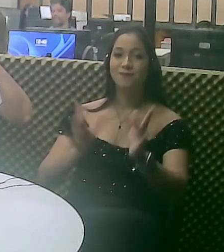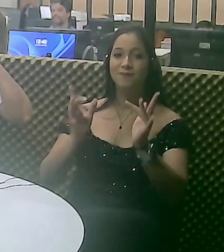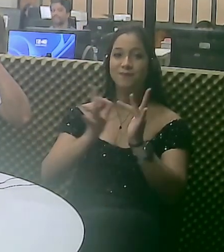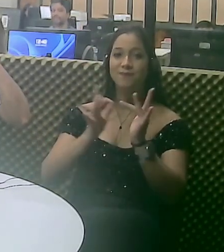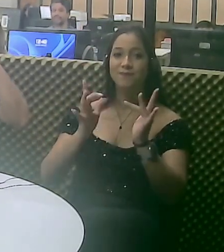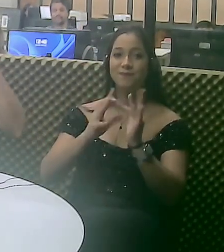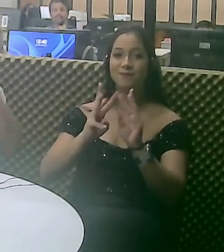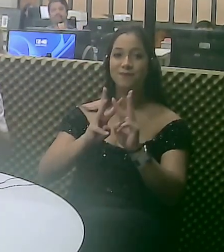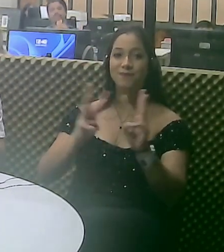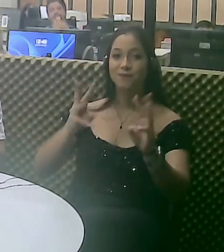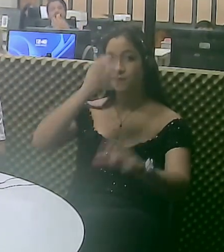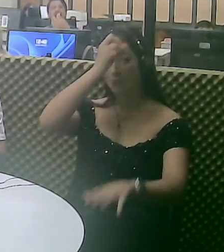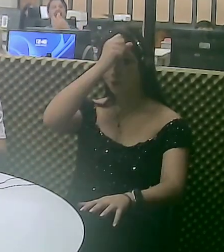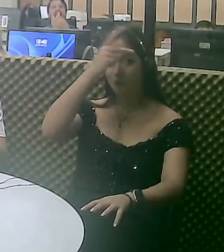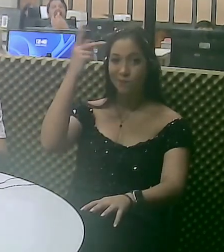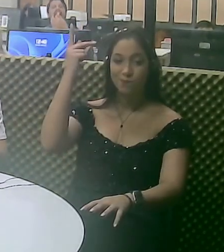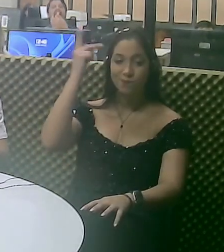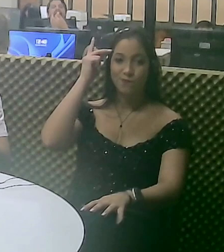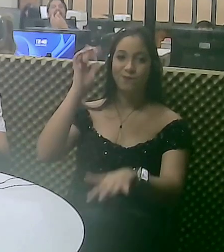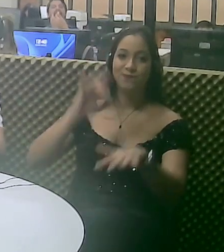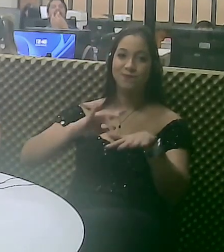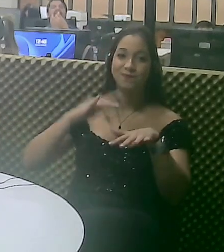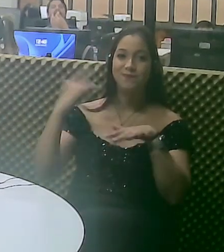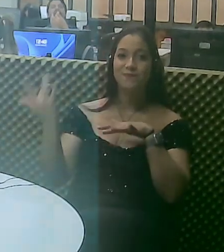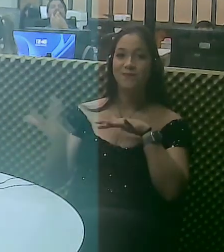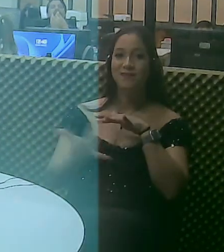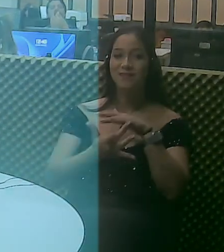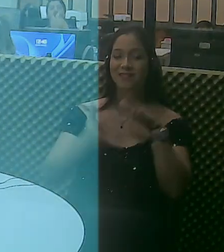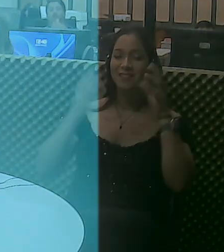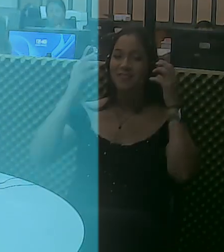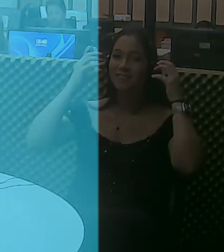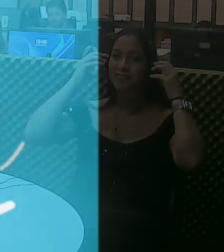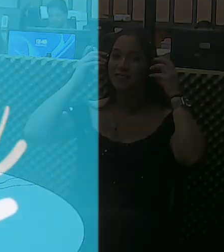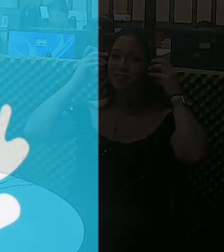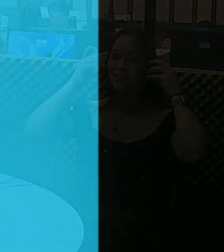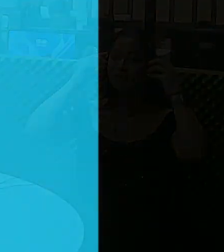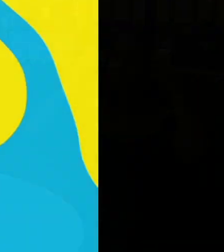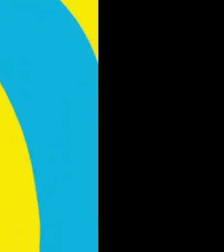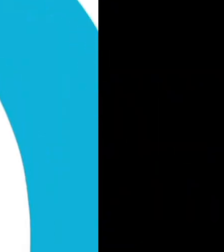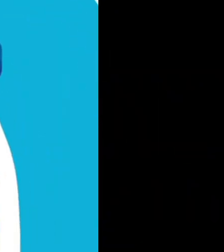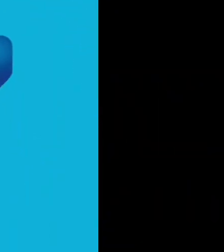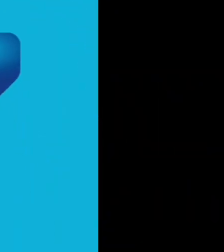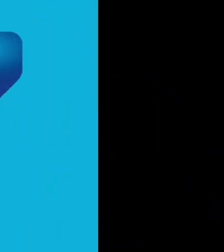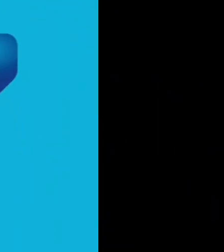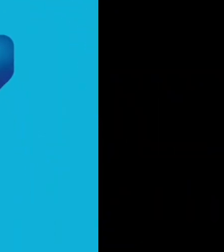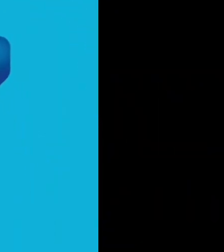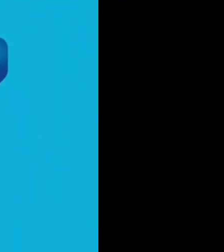Continue conosco no portal da Prefeitura e nas redes sociais.